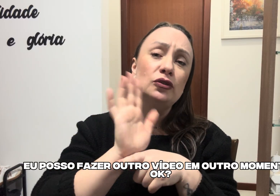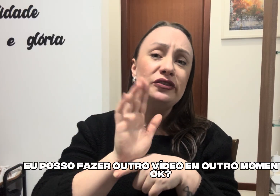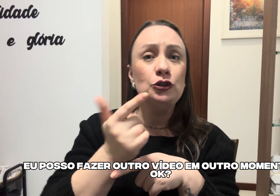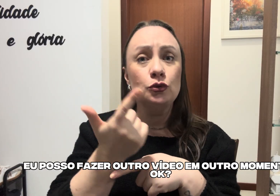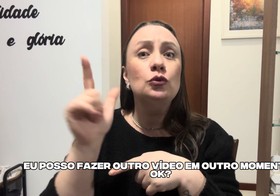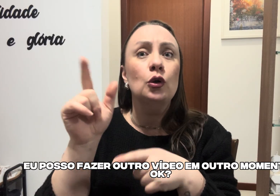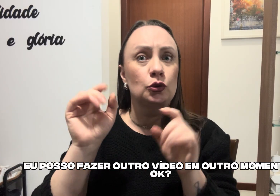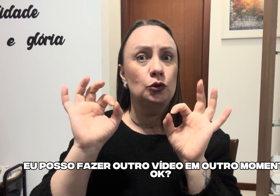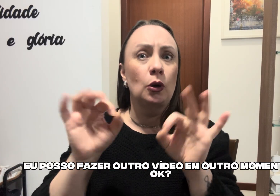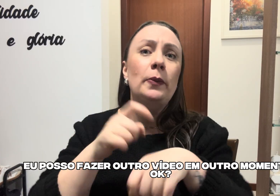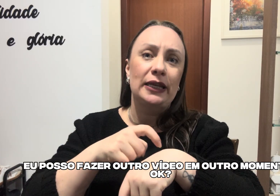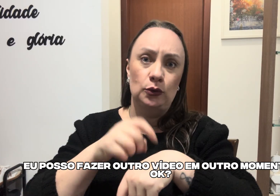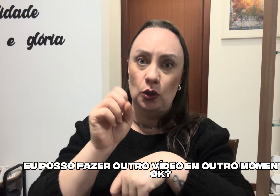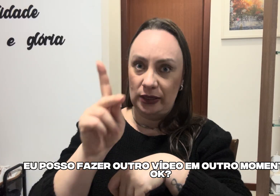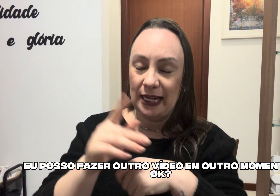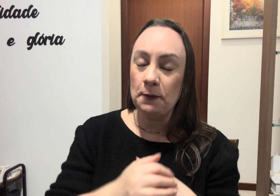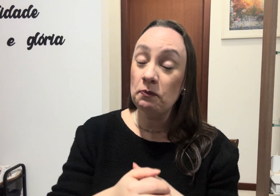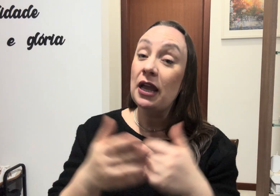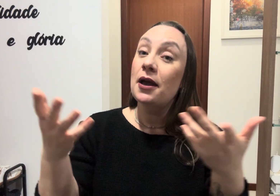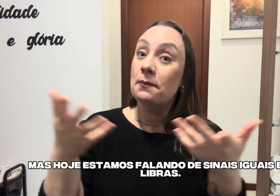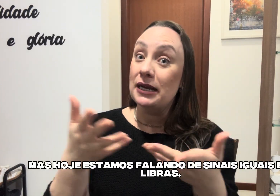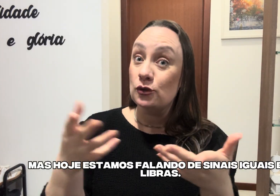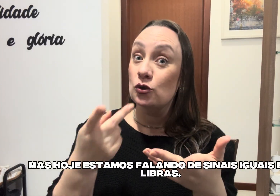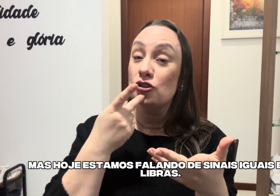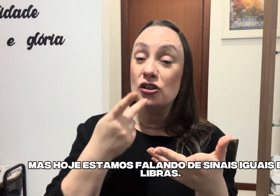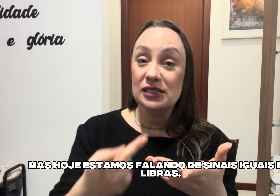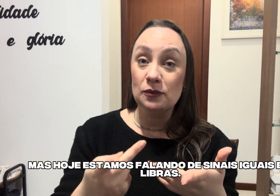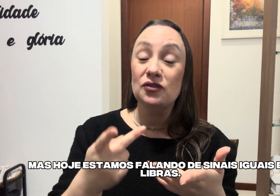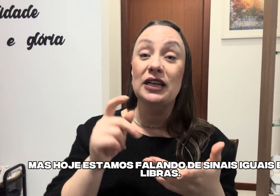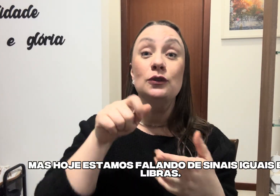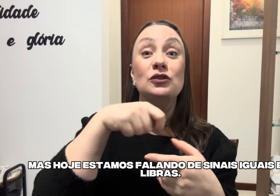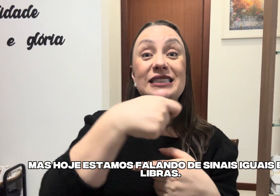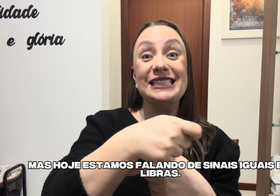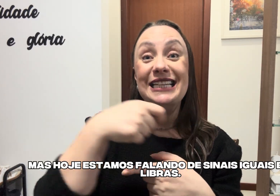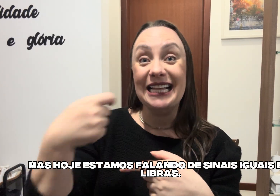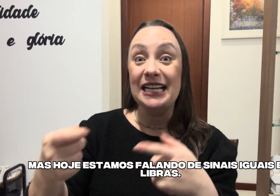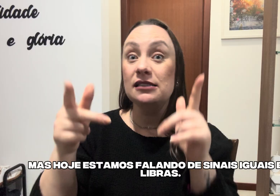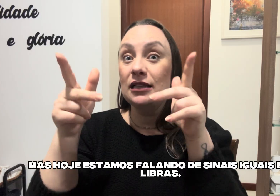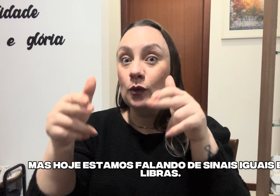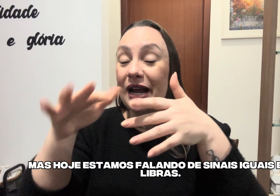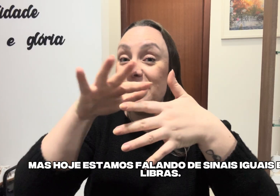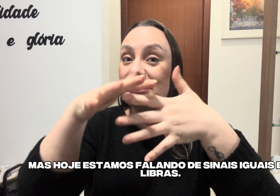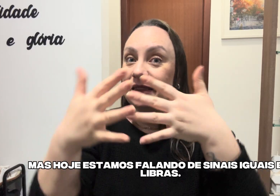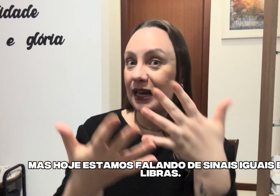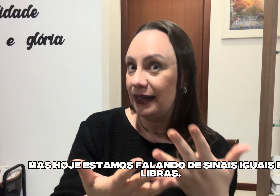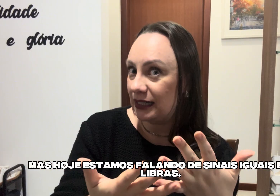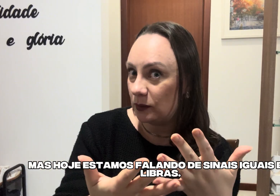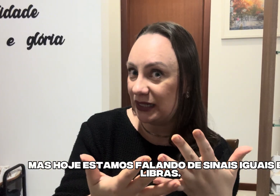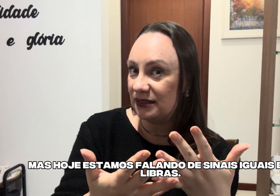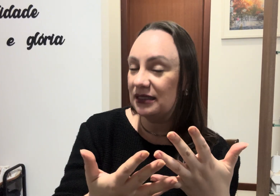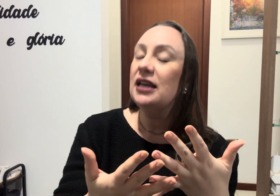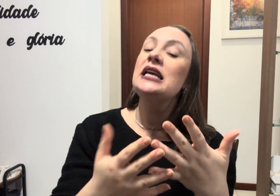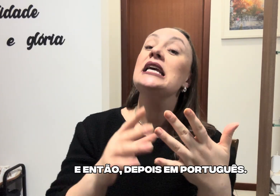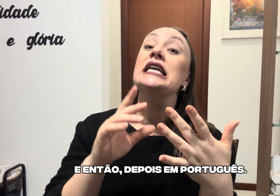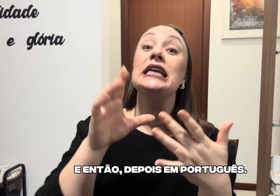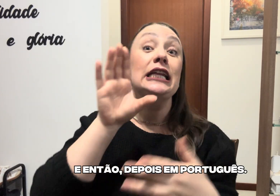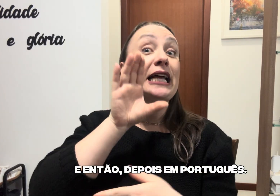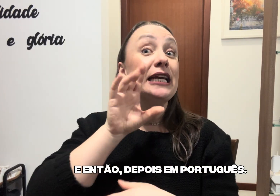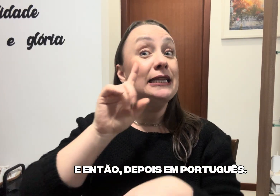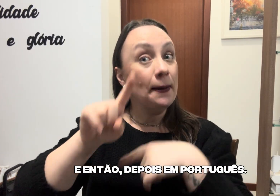vídeo num outro momento, ok? Mas hoje nós estamos falando de sinais iguais na Libras e que daí